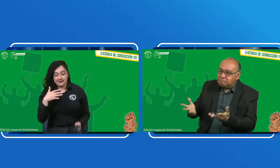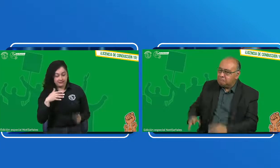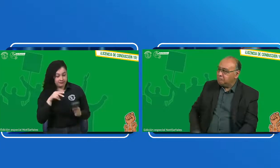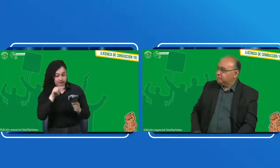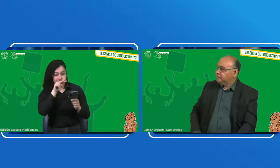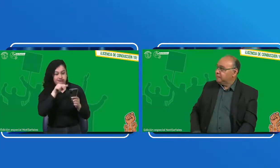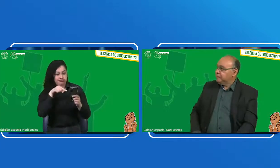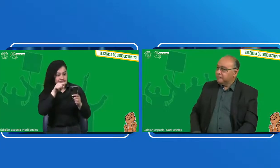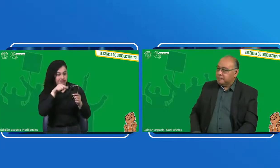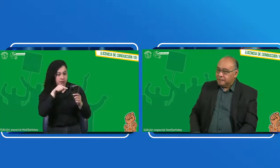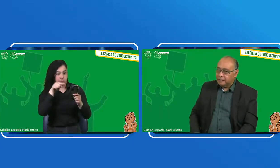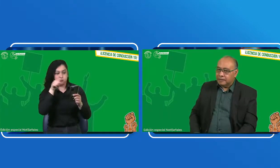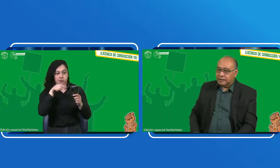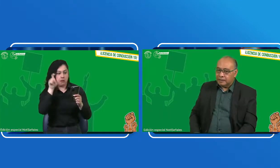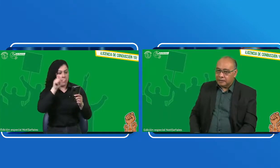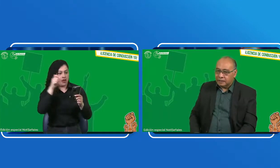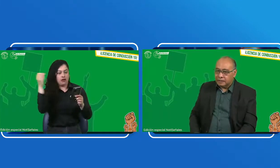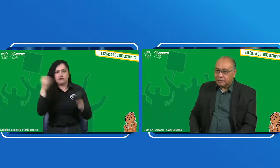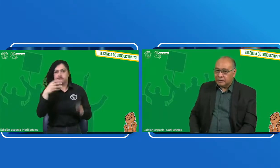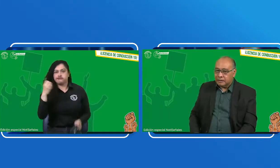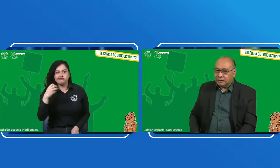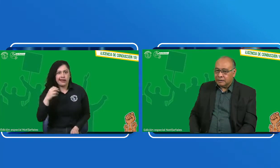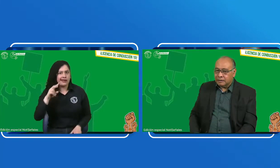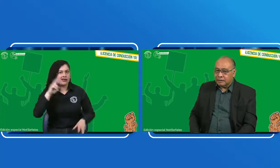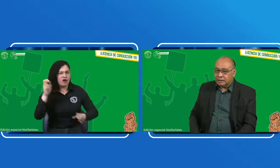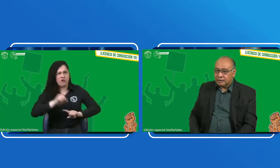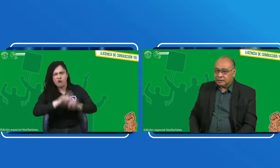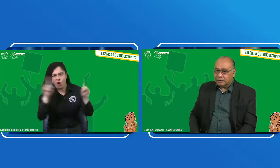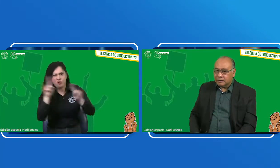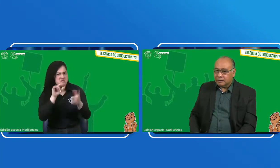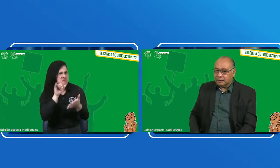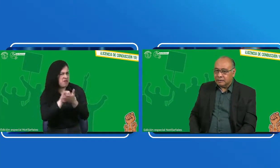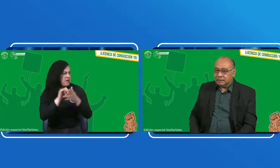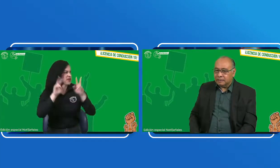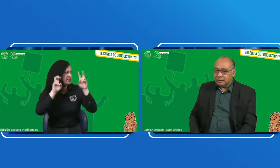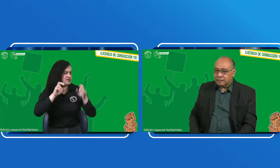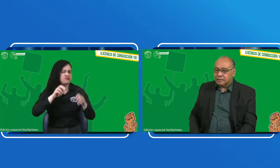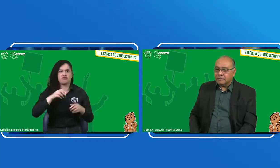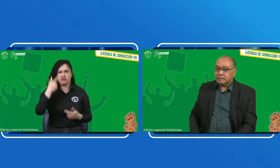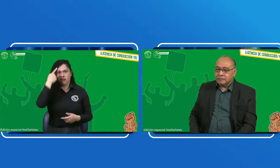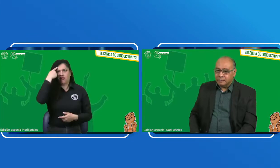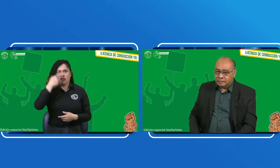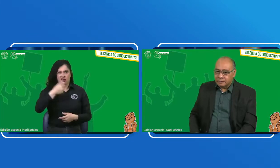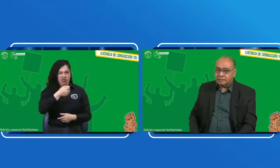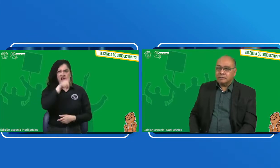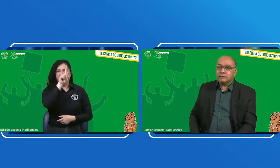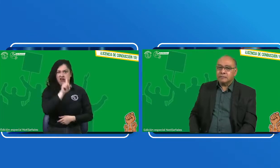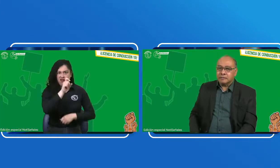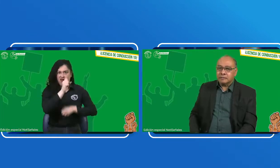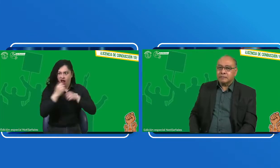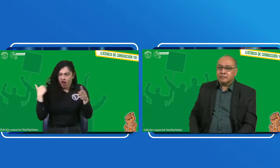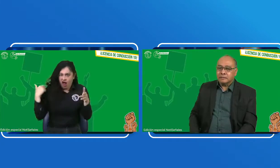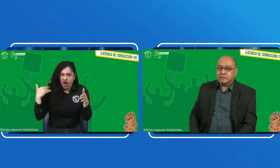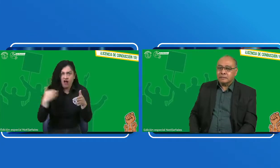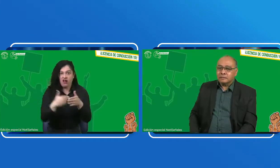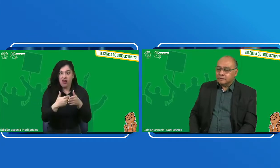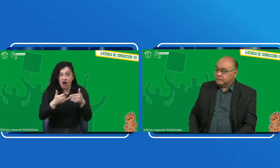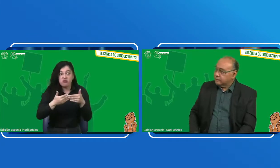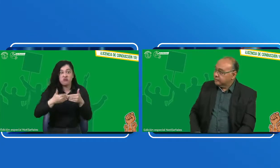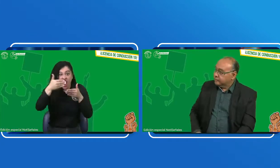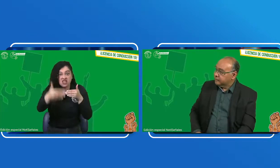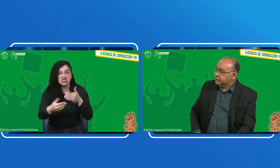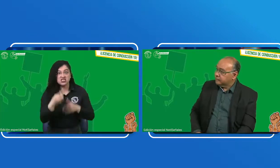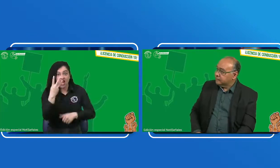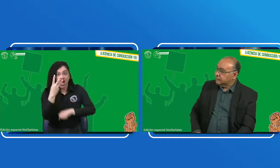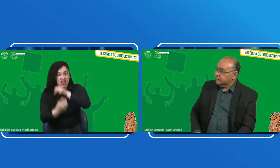Así es. Paula, cuéntanos, ¿qué Vemos nos dicen varios comentarios. Quienes están en el vivo? Las personas siguen comentándonos, pensando que